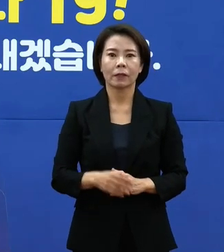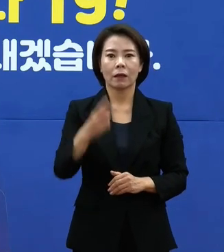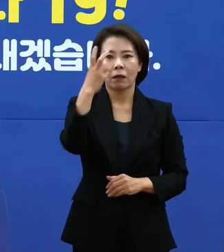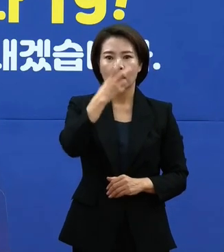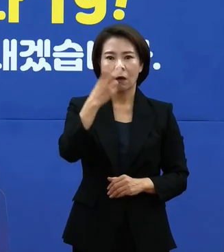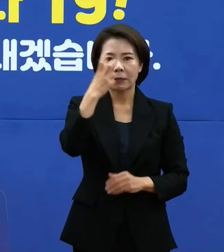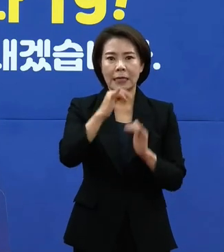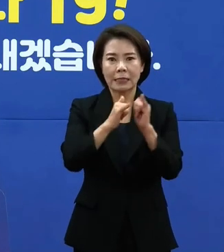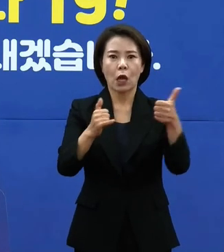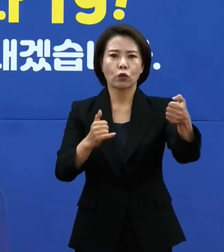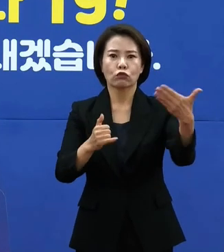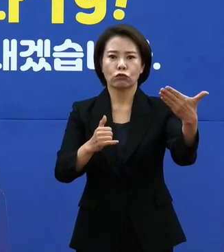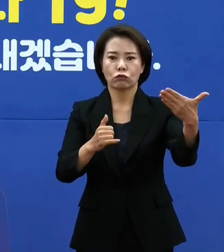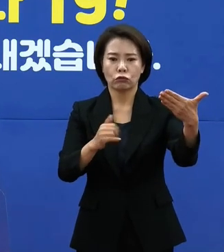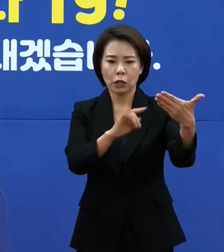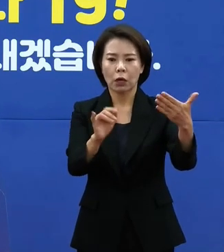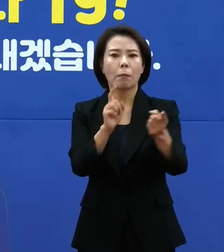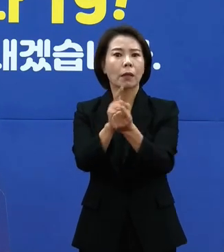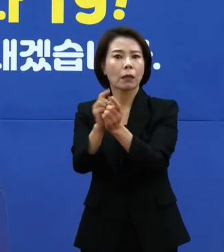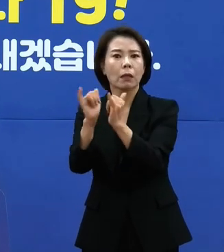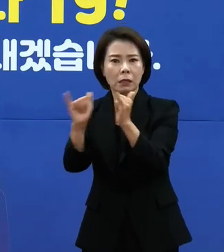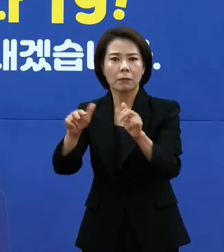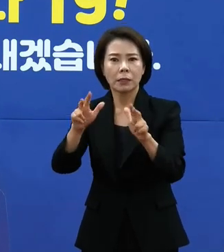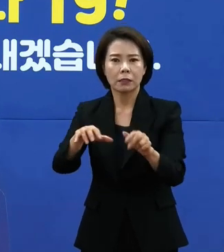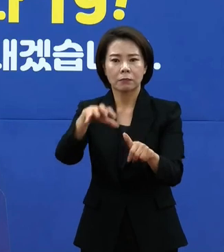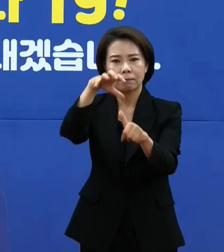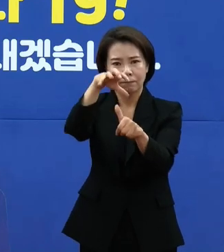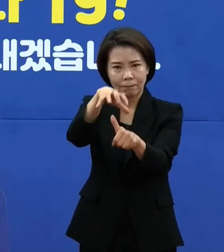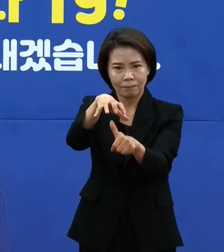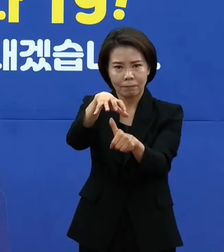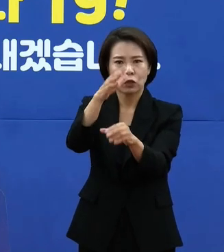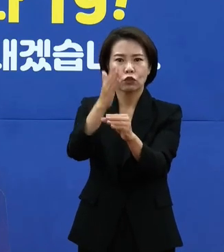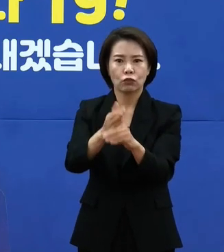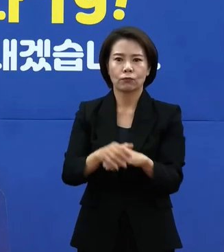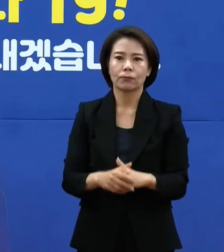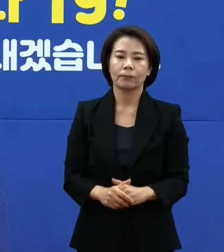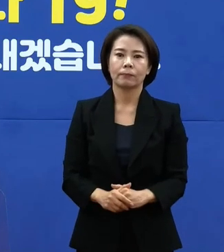중 59명이 접촉자로 분류돼 현재 자가격리 중입니다.